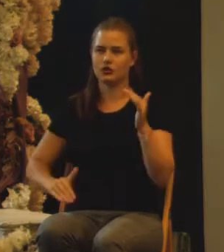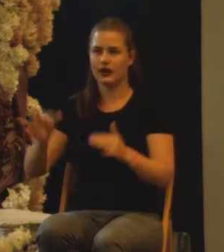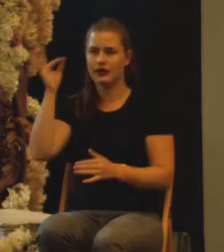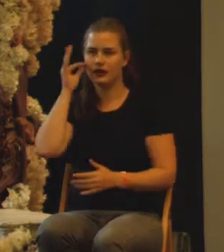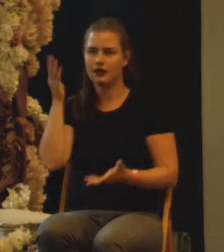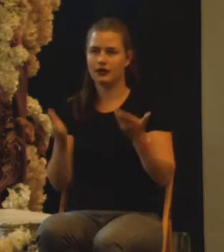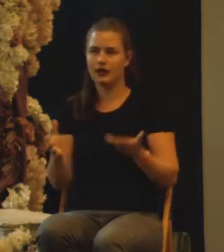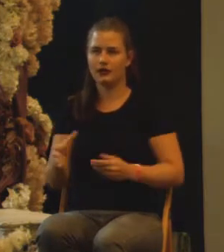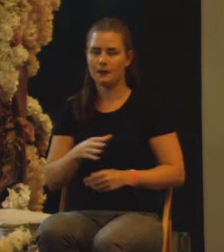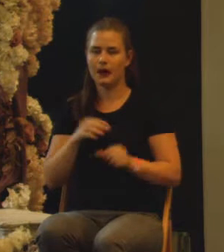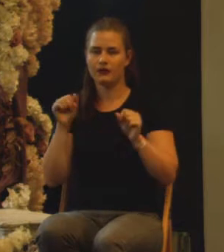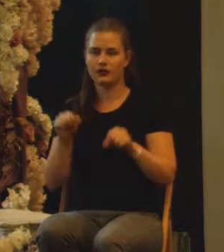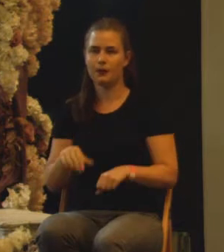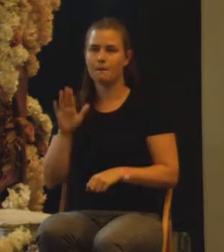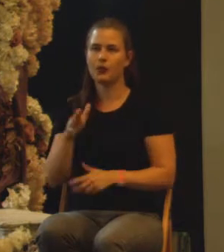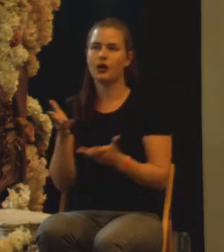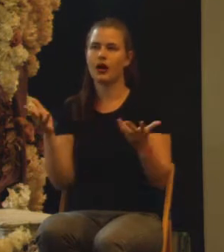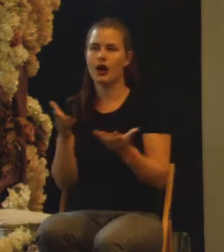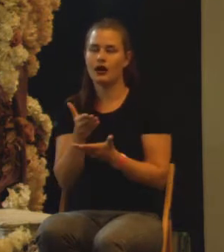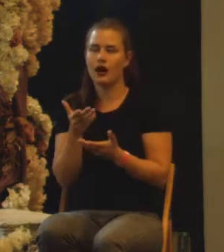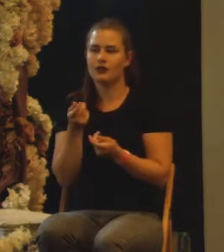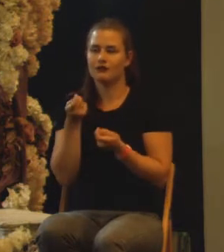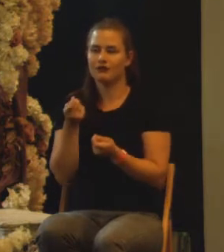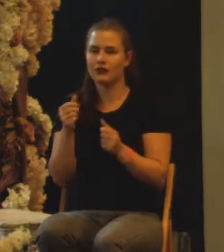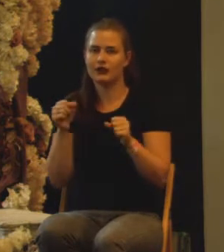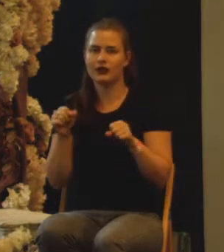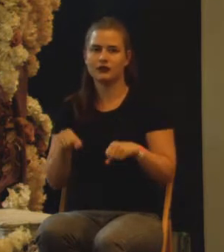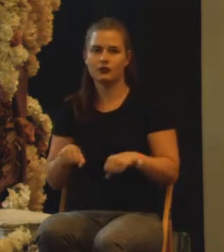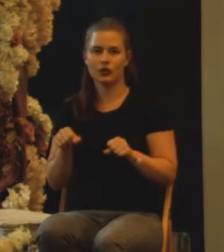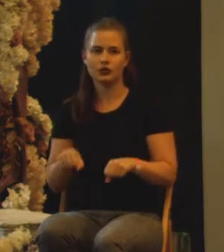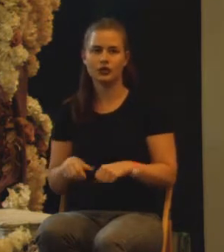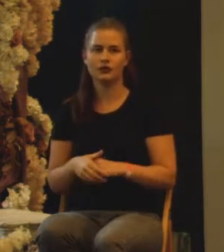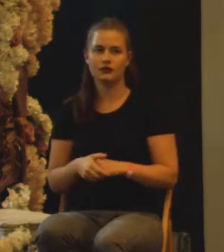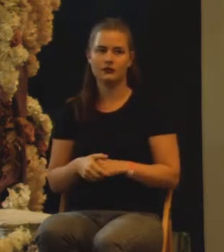нас была возможность, хоть какая-то микроскопическая возможность